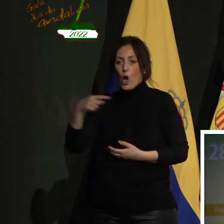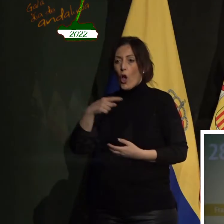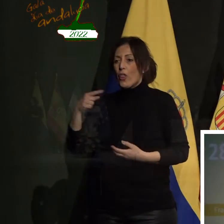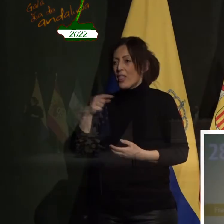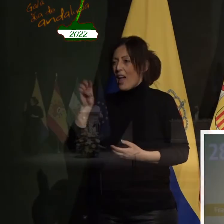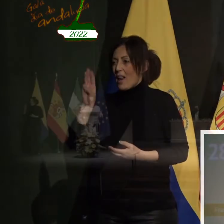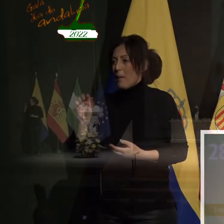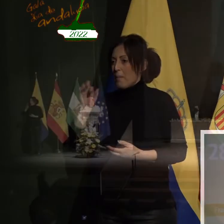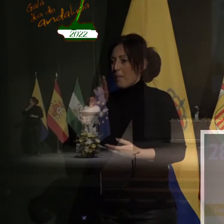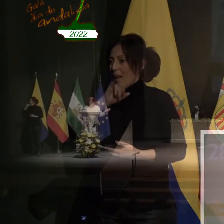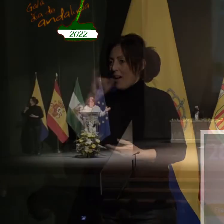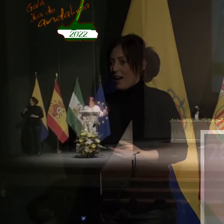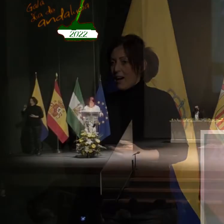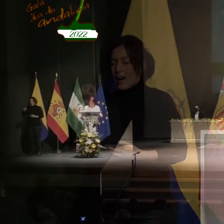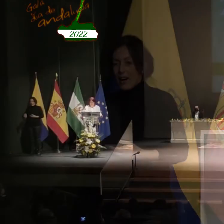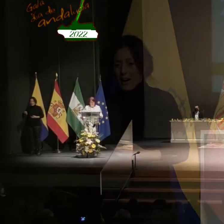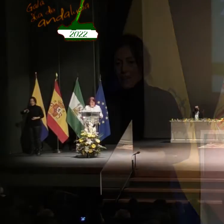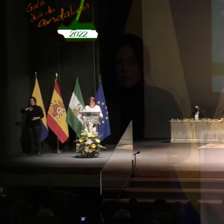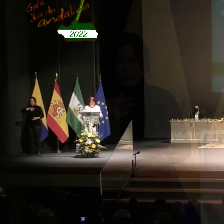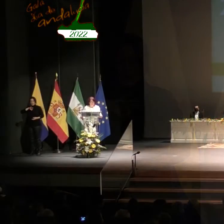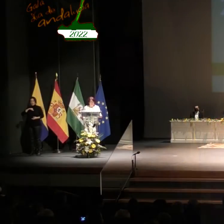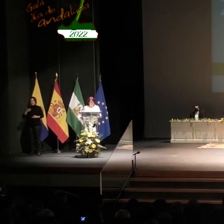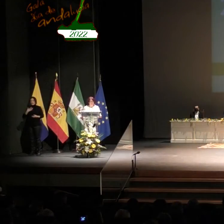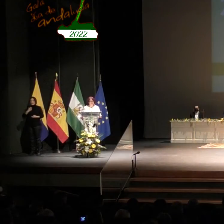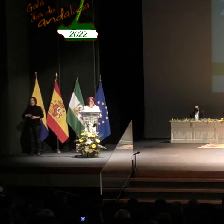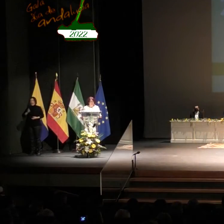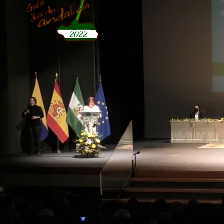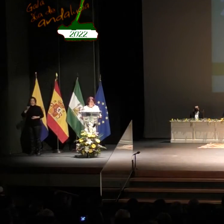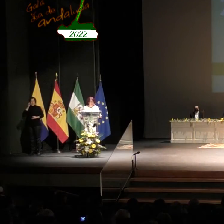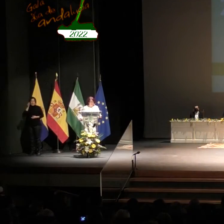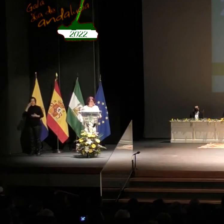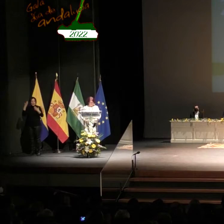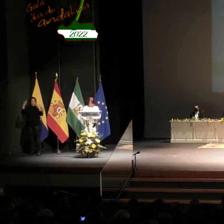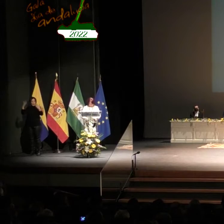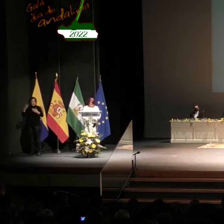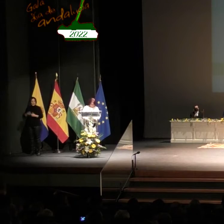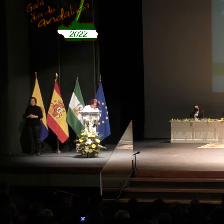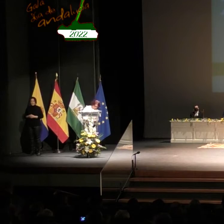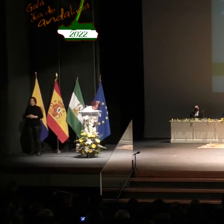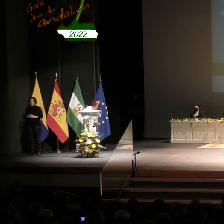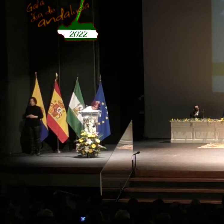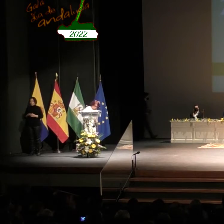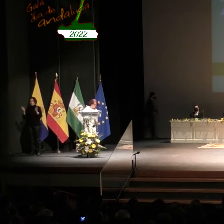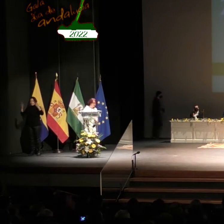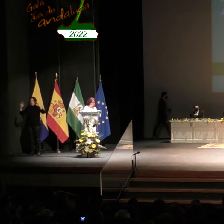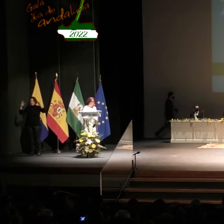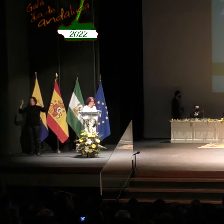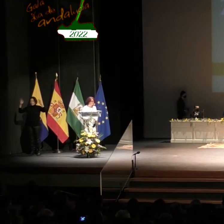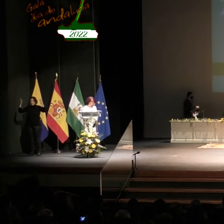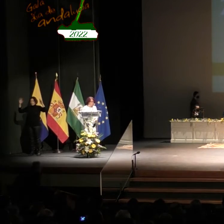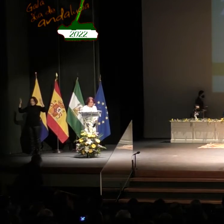Pérez, una distinción que también va a recibir de manos de la alcaldesa. Enhorabuena.